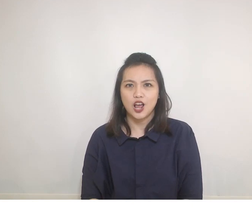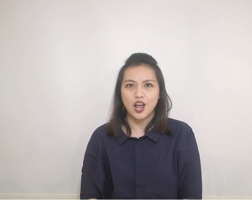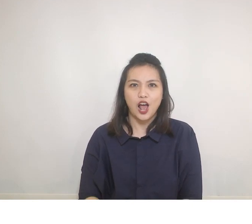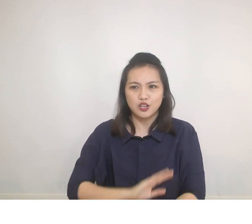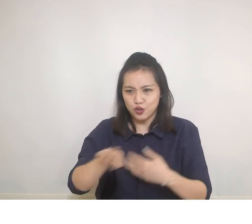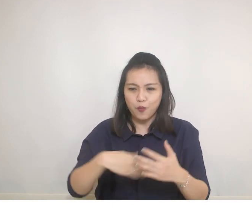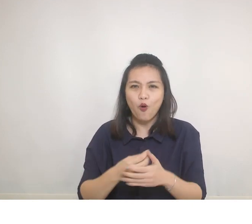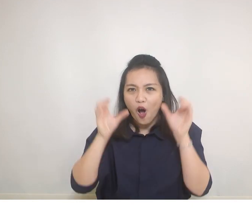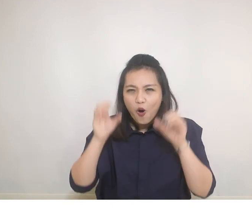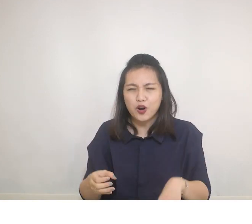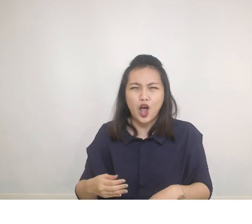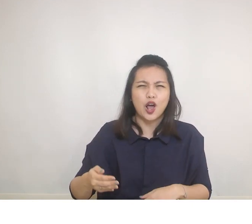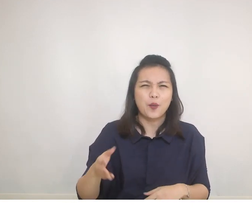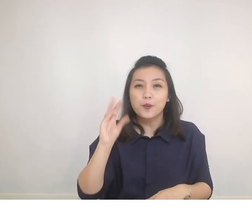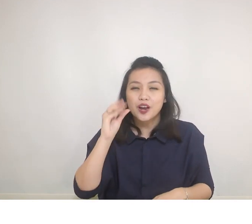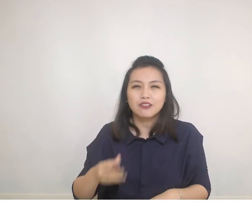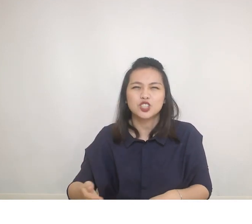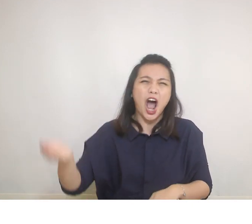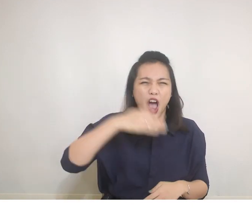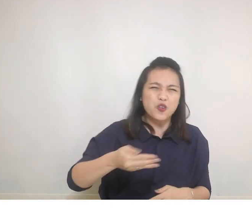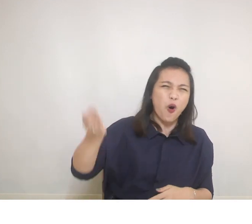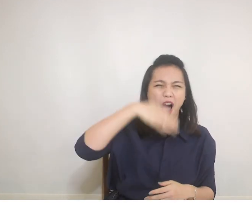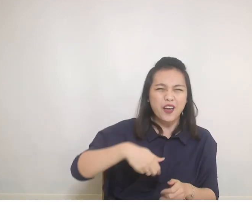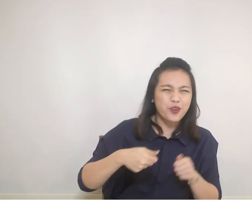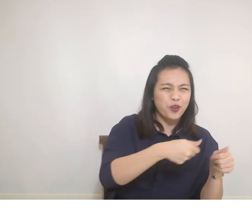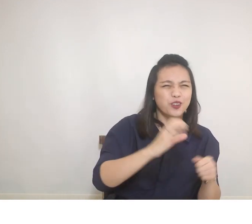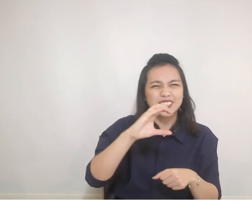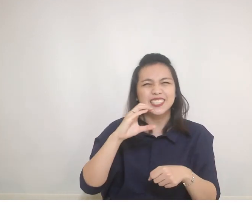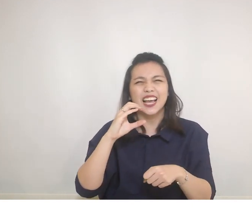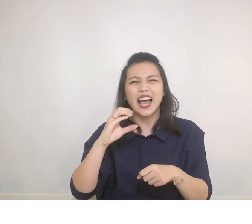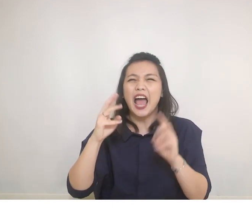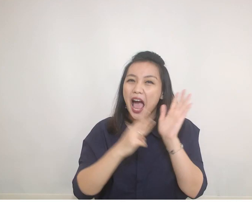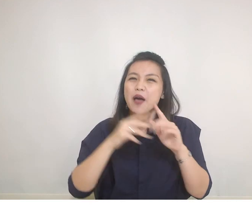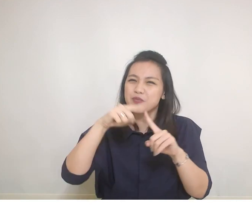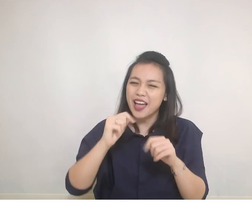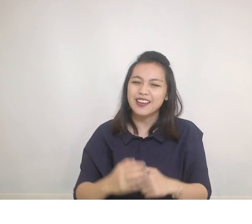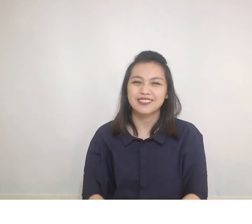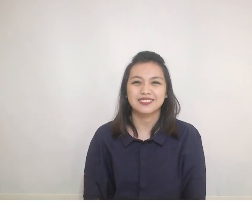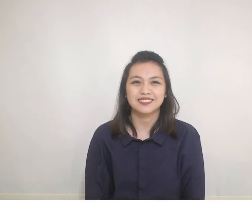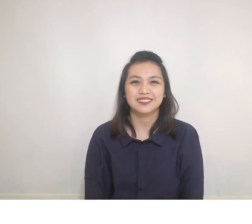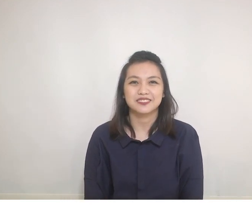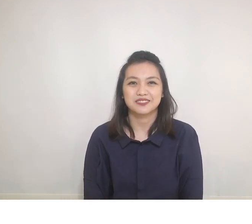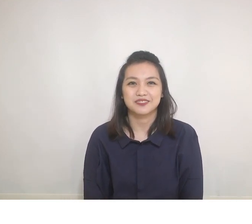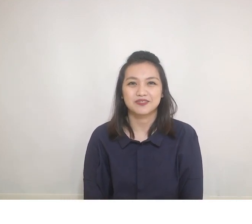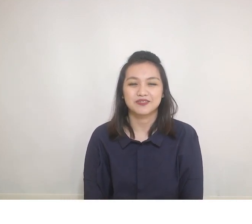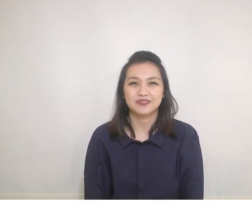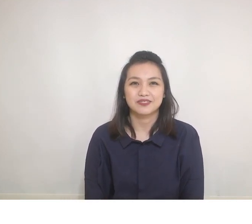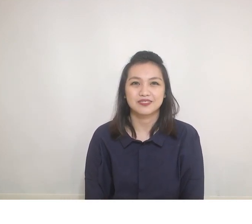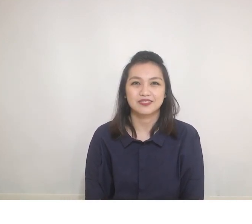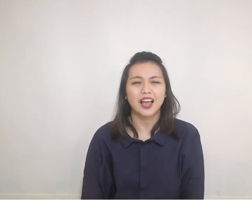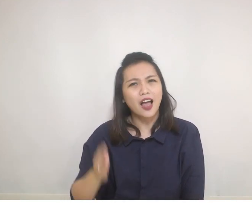bisa dan saya waktu MT Singapura sebenarnya sudah berpikir sudah enggak mungkin itu. Tapi enggak tahu mungkin Tuhan ya baik disetkan sampai